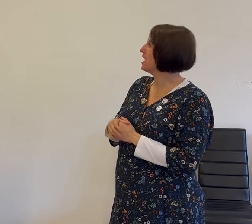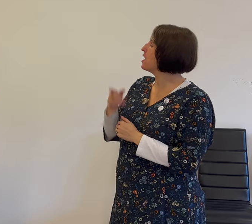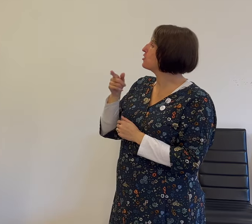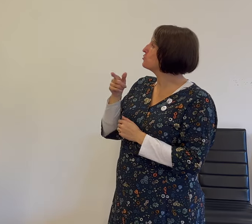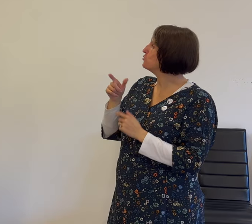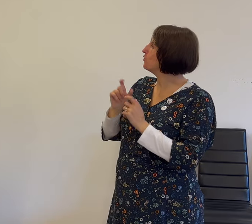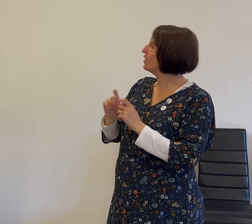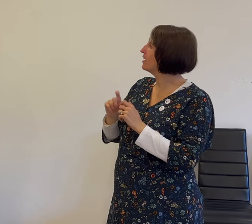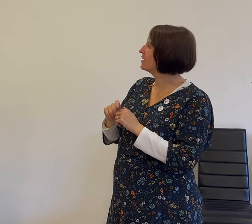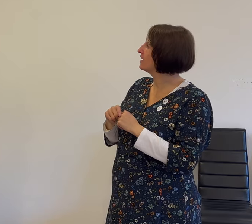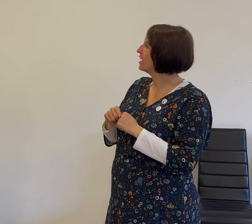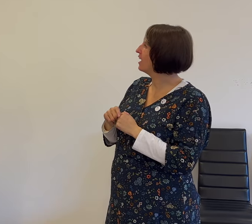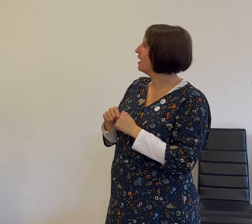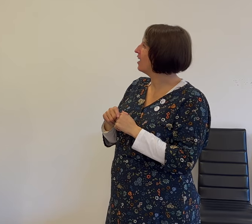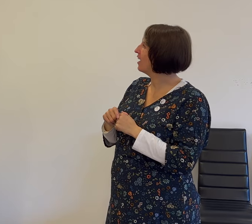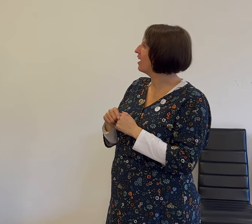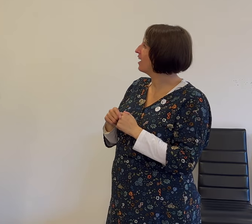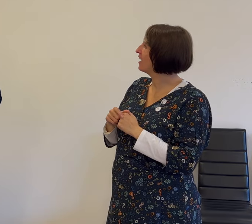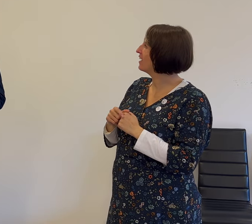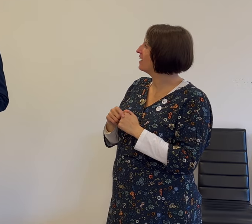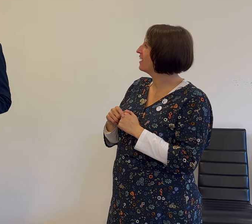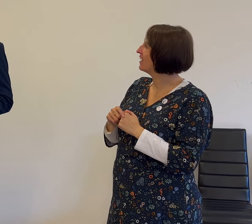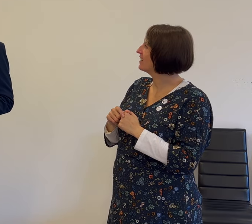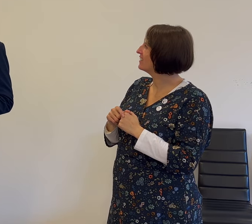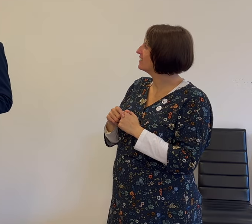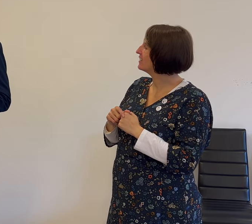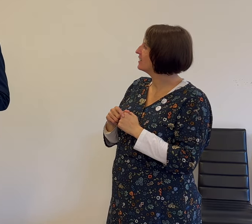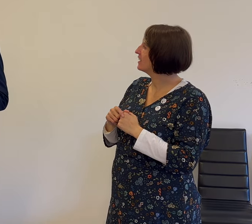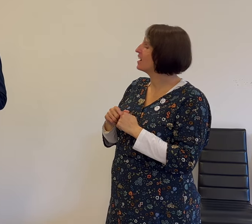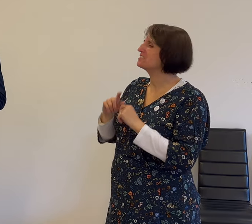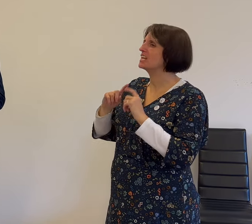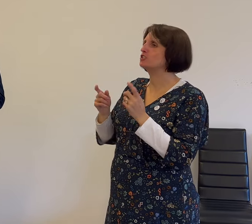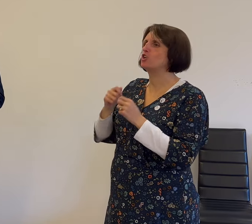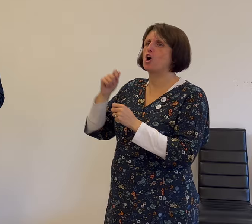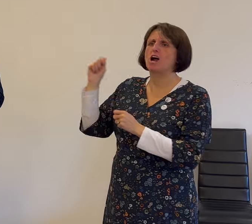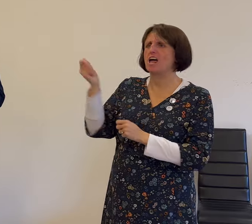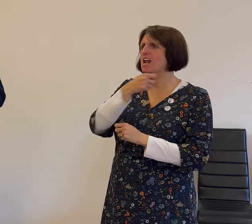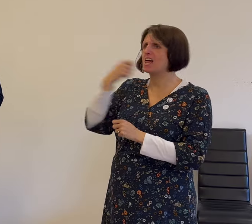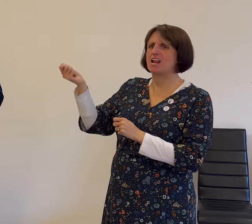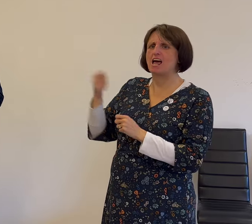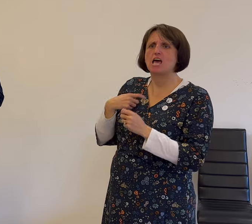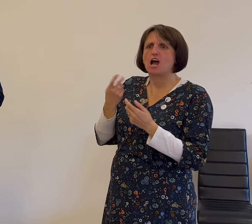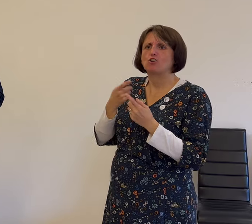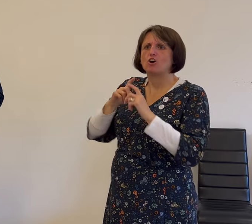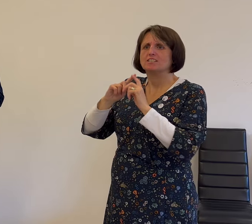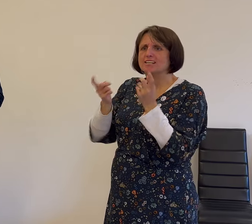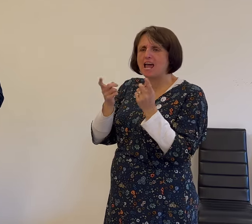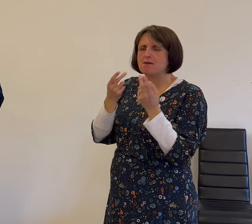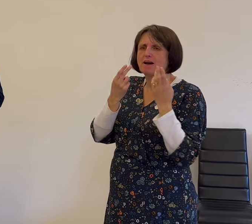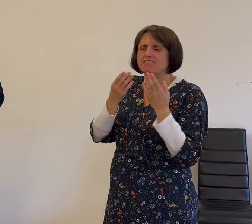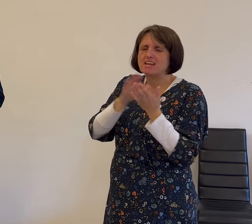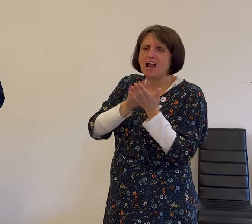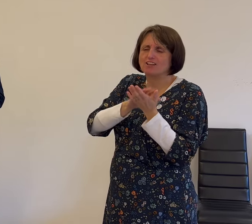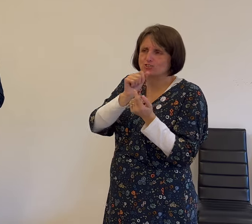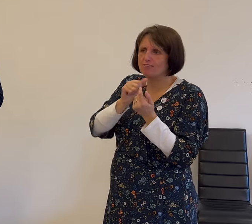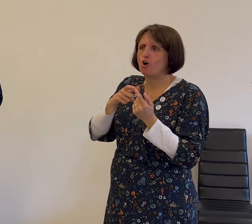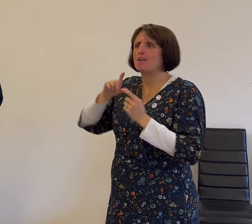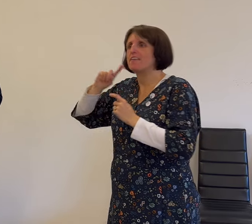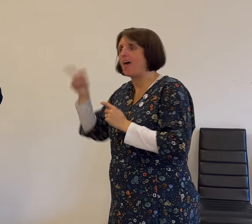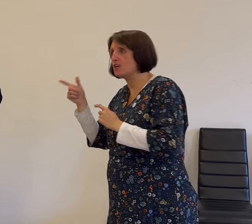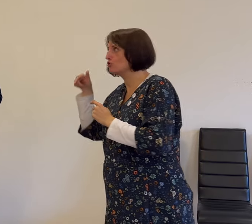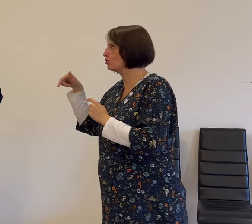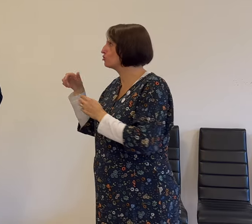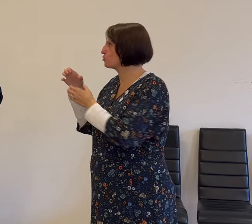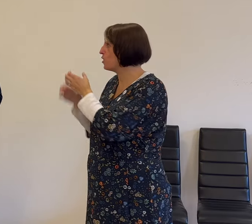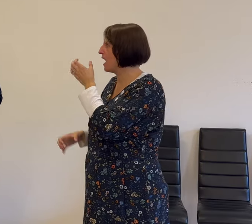protože my bychom řekli, oháněl se kolejnici, no jo? Ale co ti, kteří dráhu nikdy